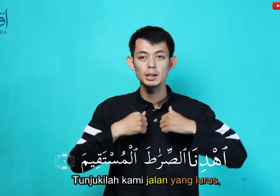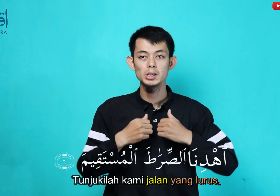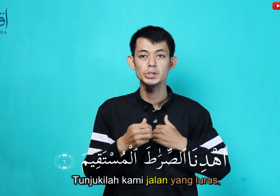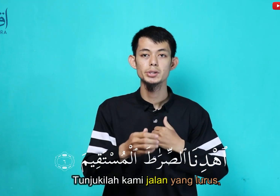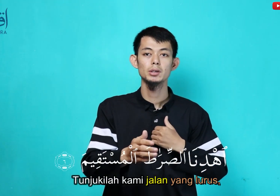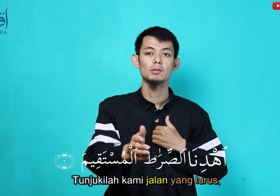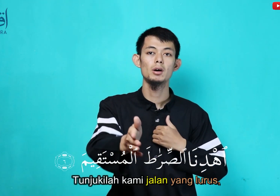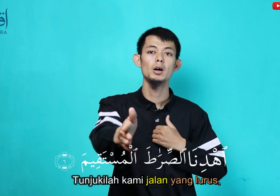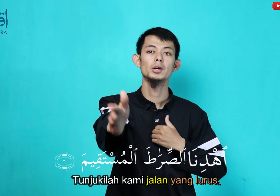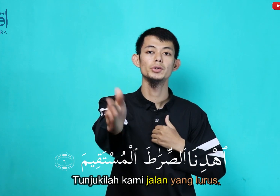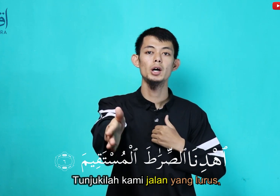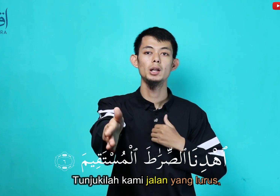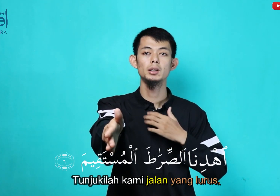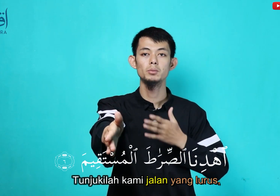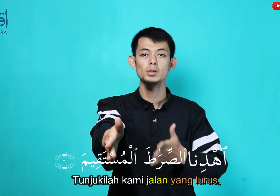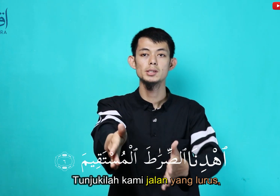Ihdinas siratal